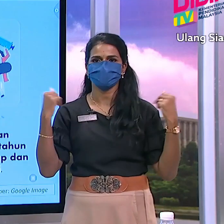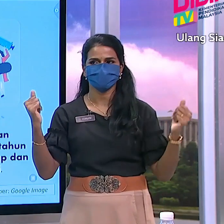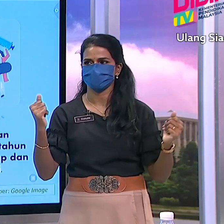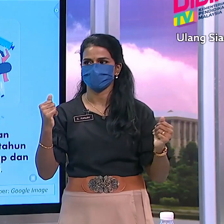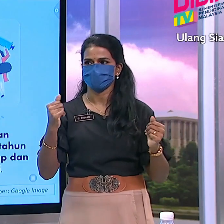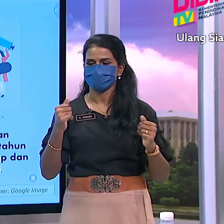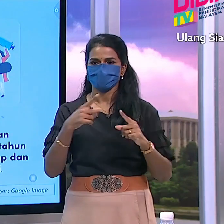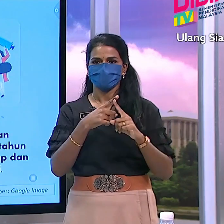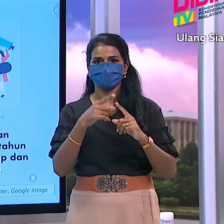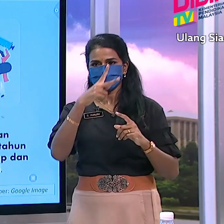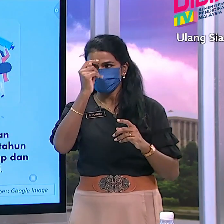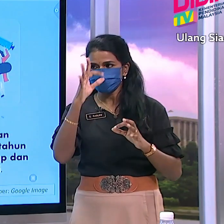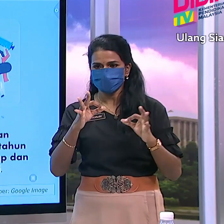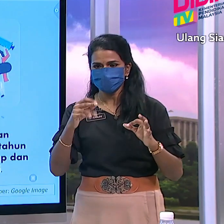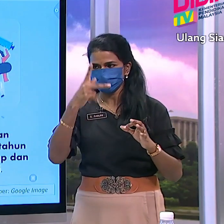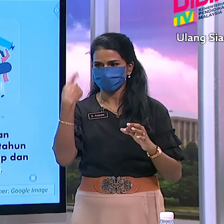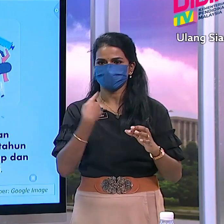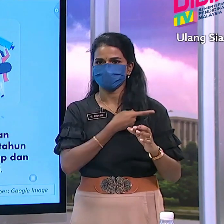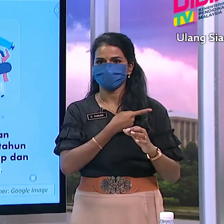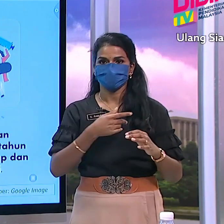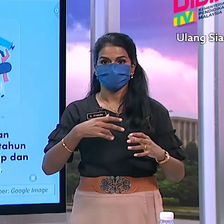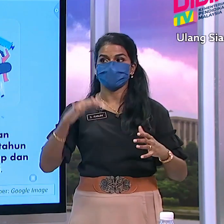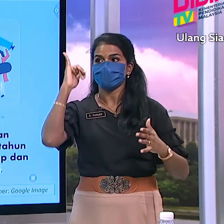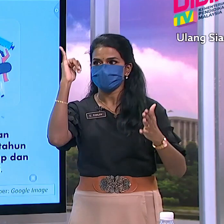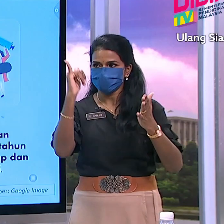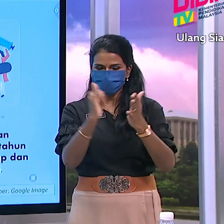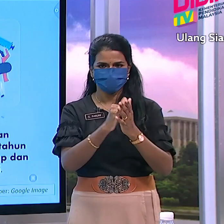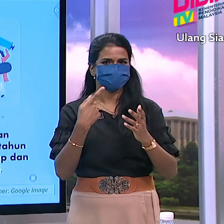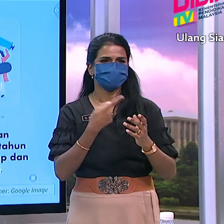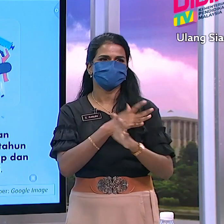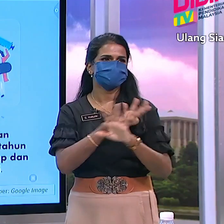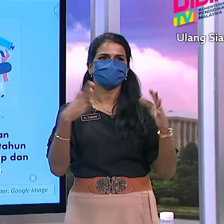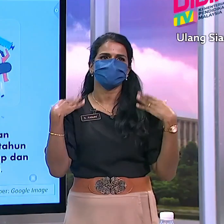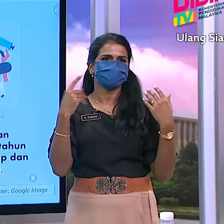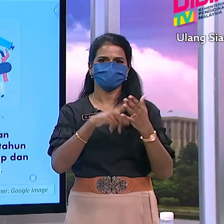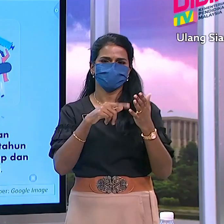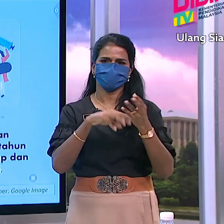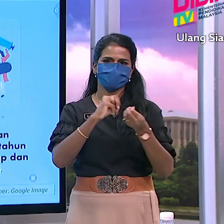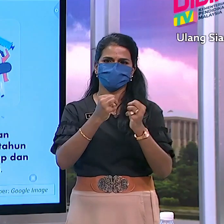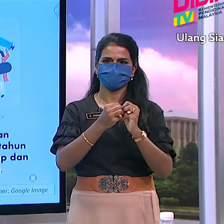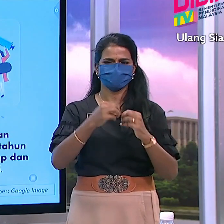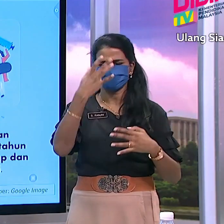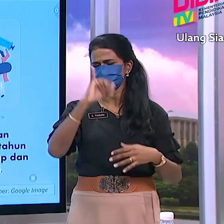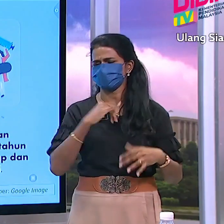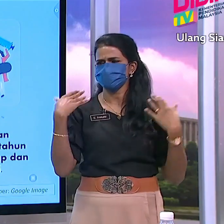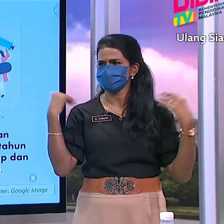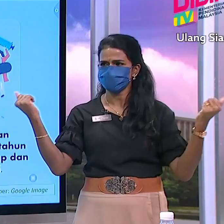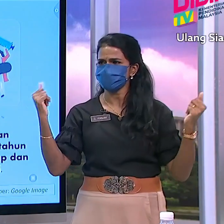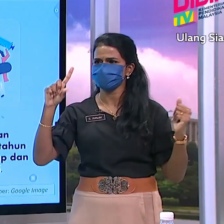kesihatan. Kerana kalau kita yakin kita tidak ada apa-apa masalah, saya sihat